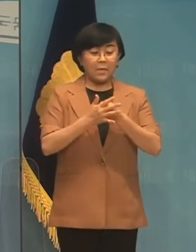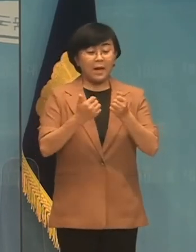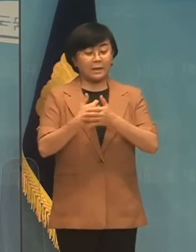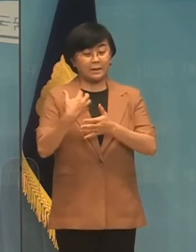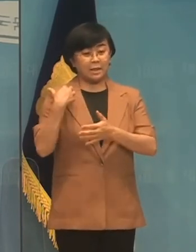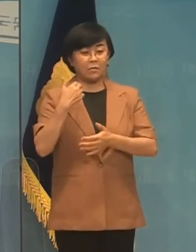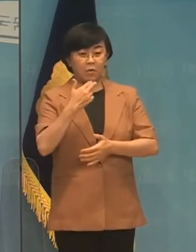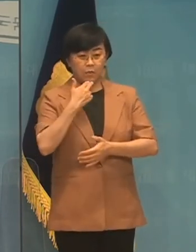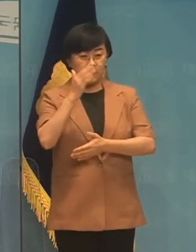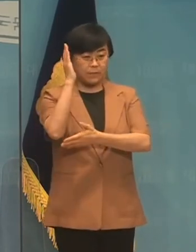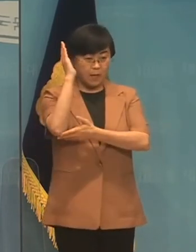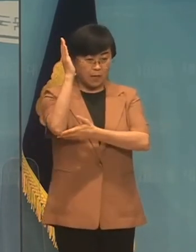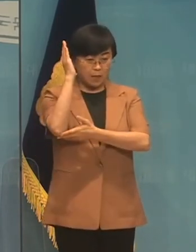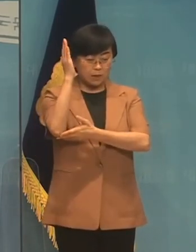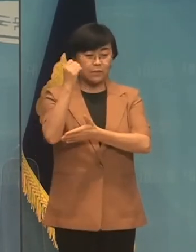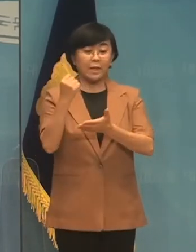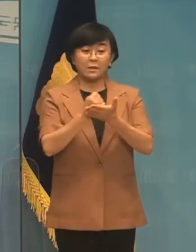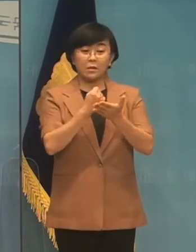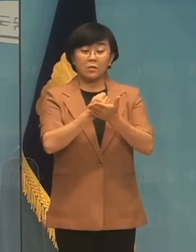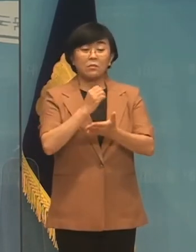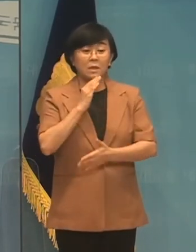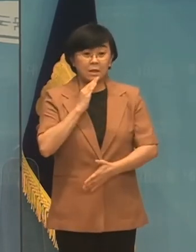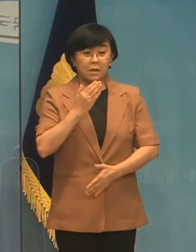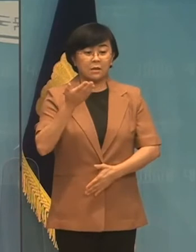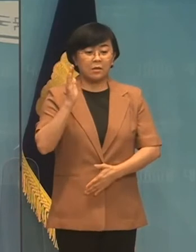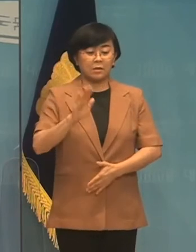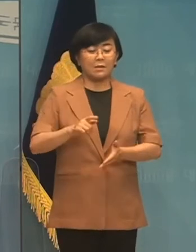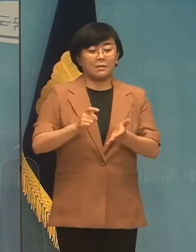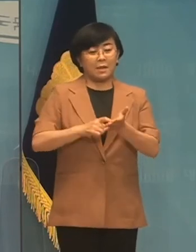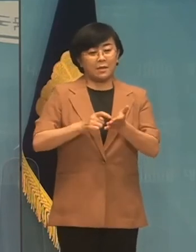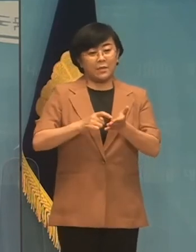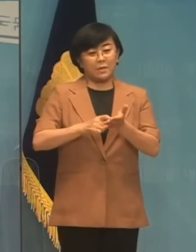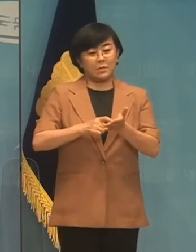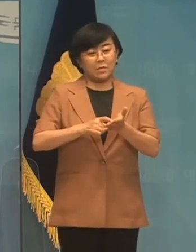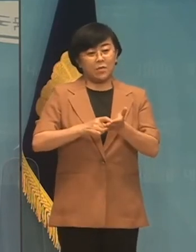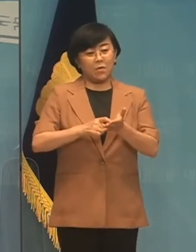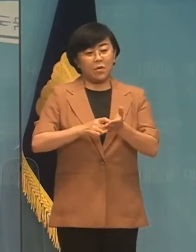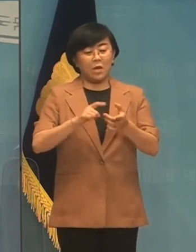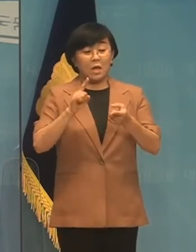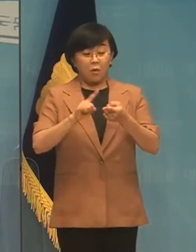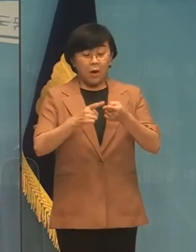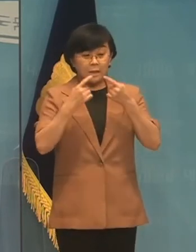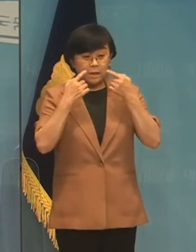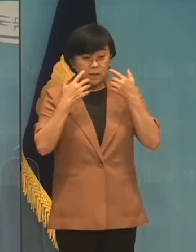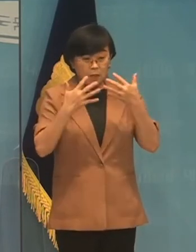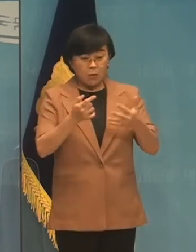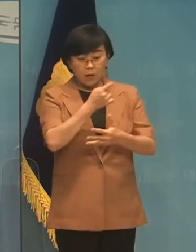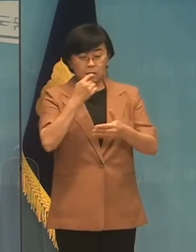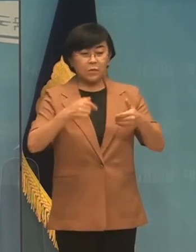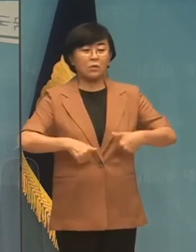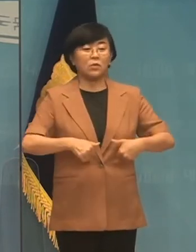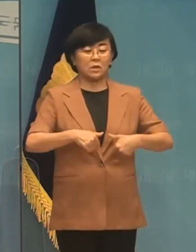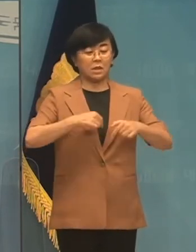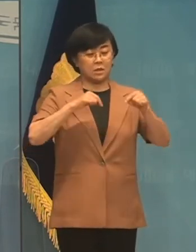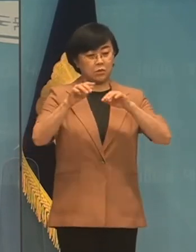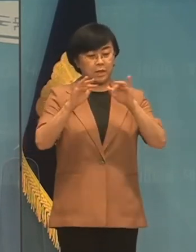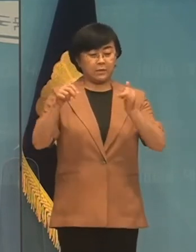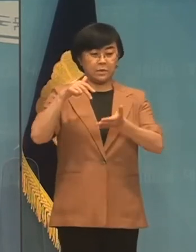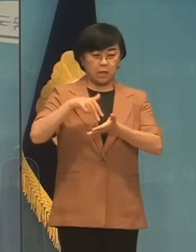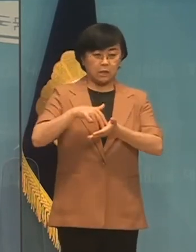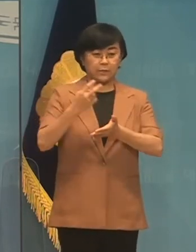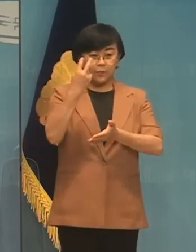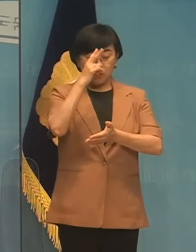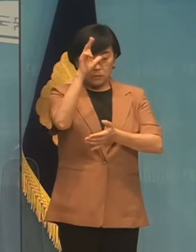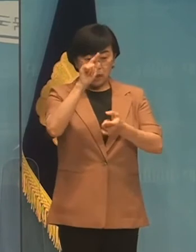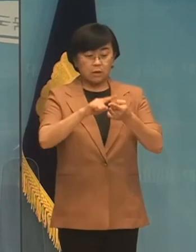주장을 했을까 하는 안타까움이 있습니다만 다급할수록 불신을 지키는 것이 지도자의 품격입니다.